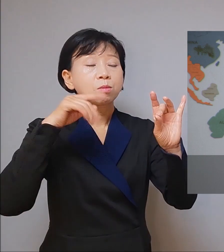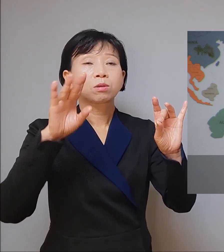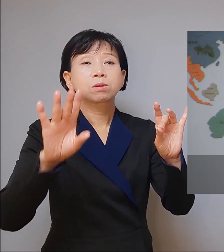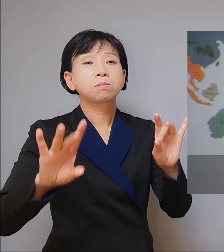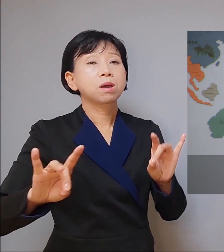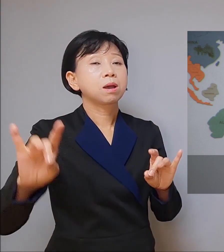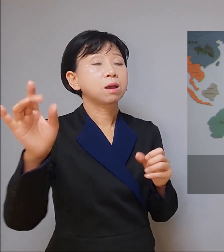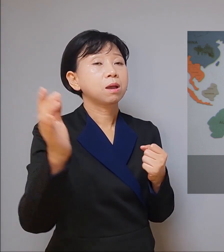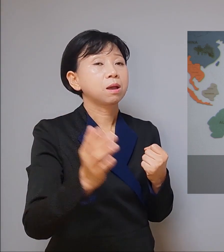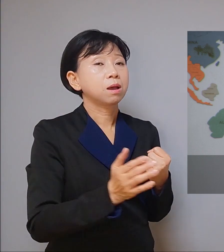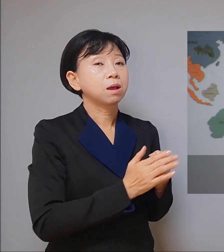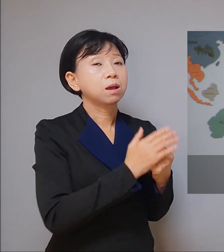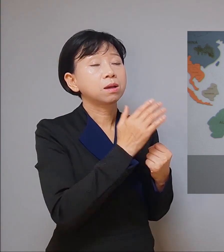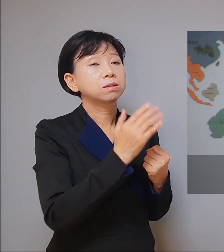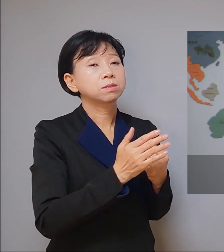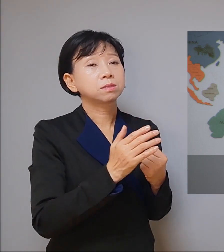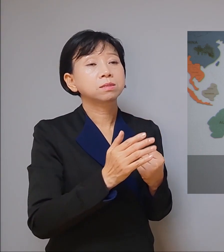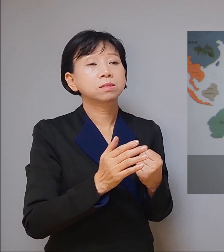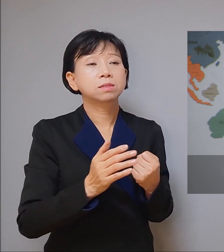줄이고 목이